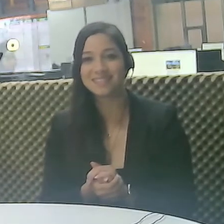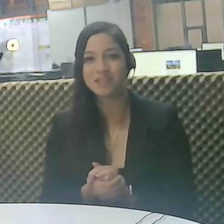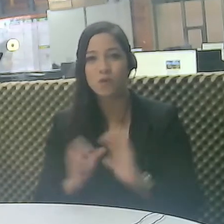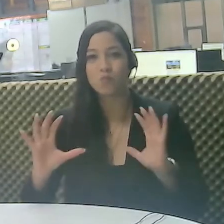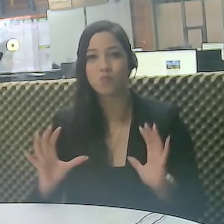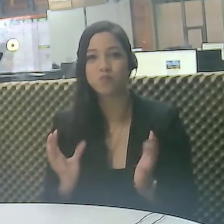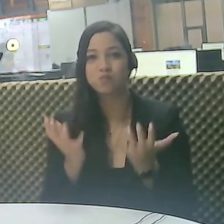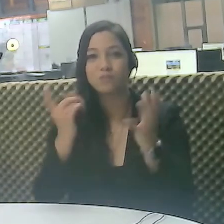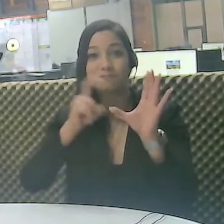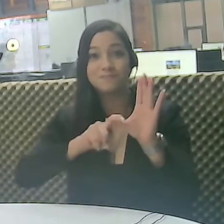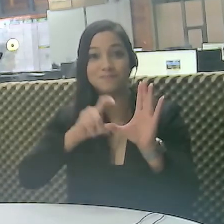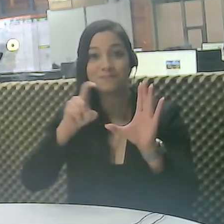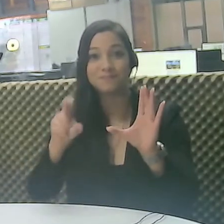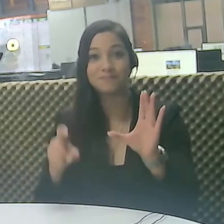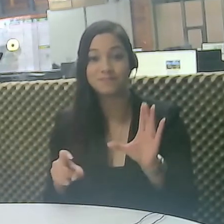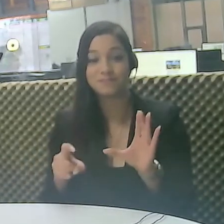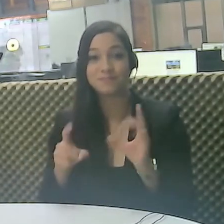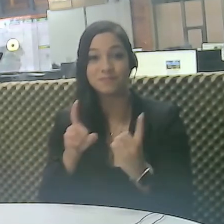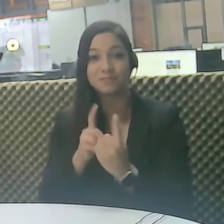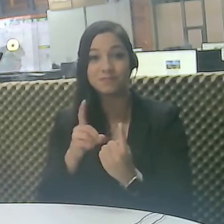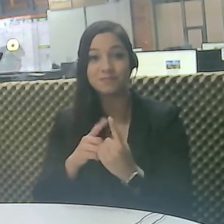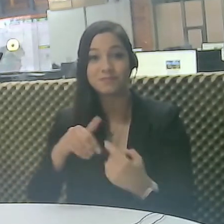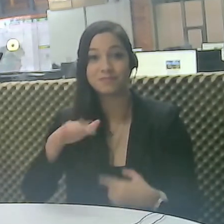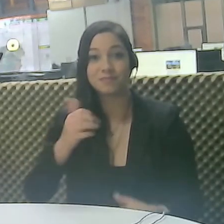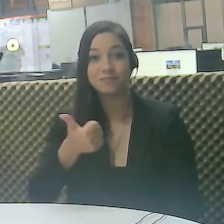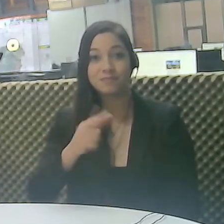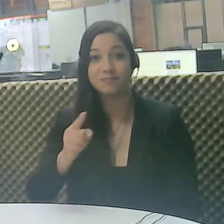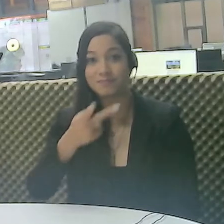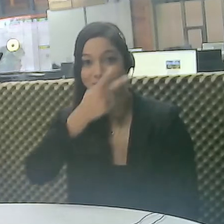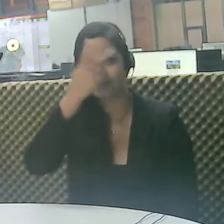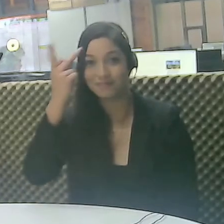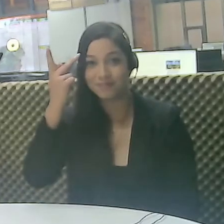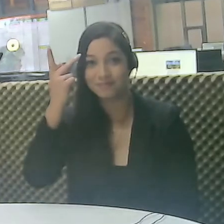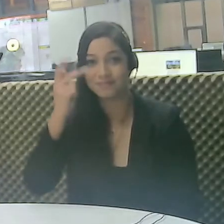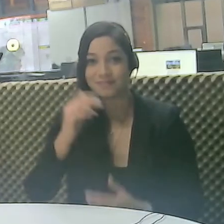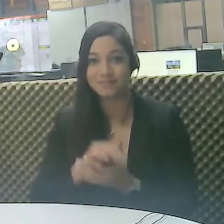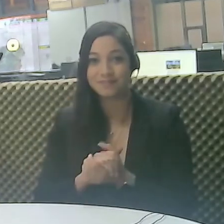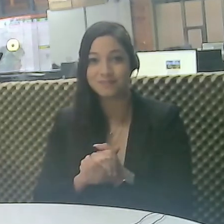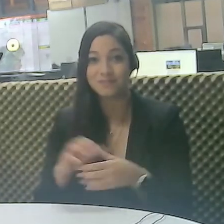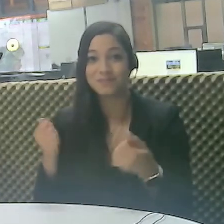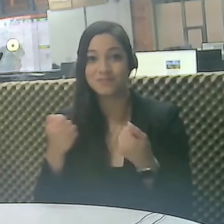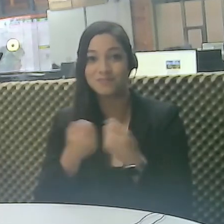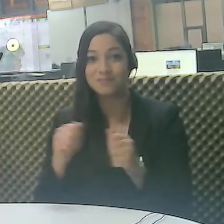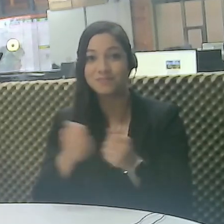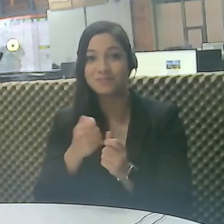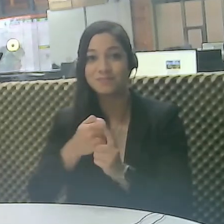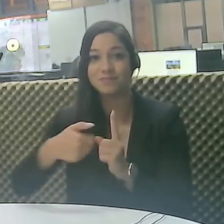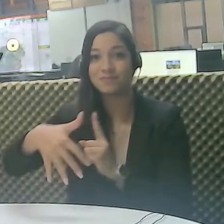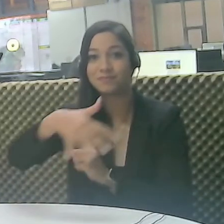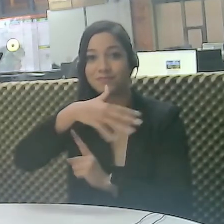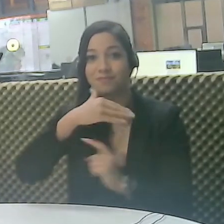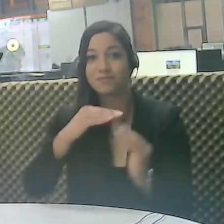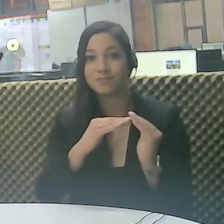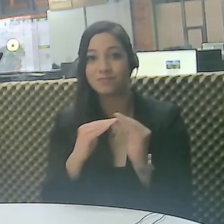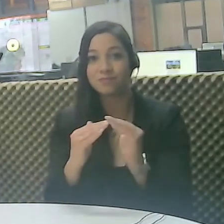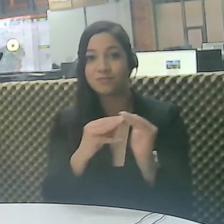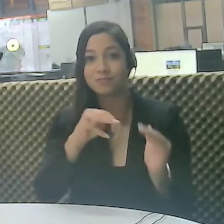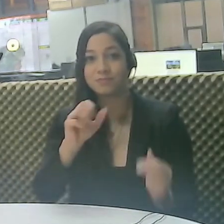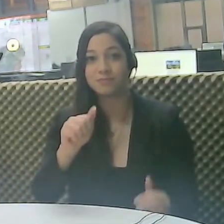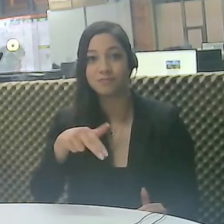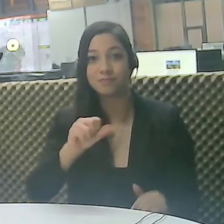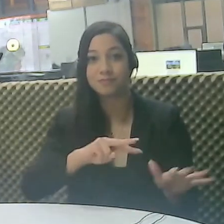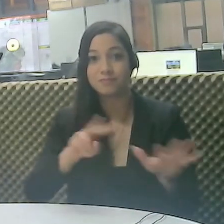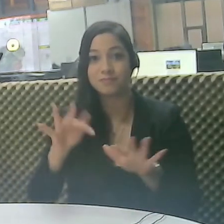Mutirão Dívida Zero atende mais de 12 mil pessoas. Busão social fica no assentamento Maná na